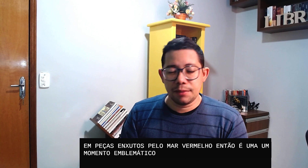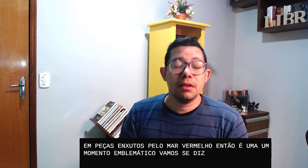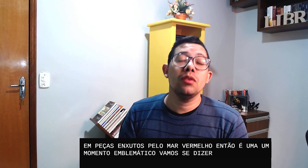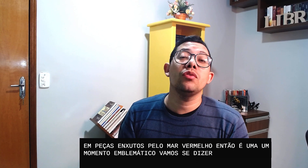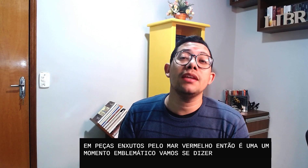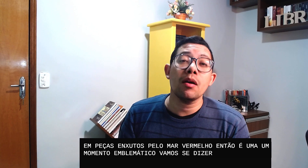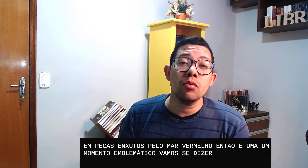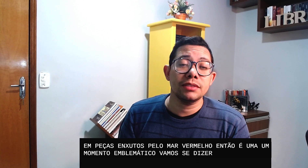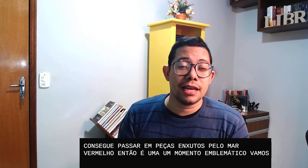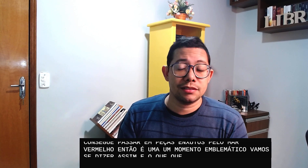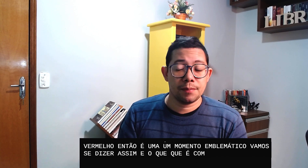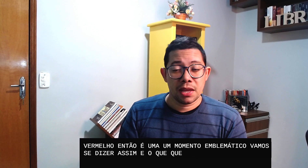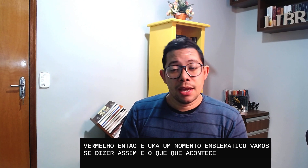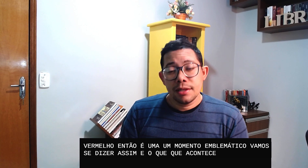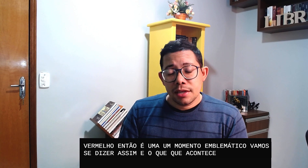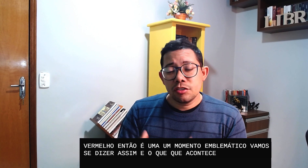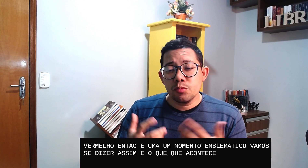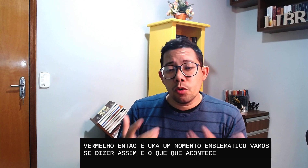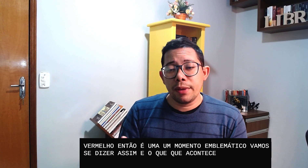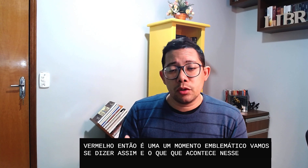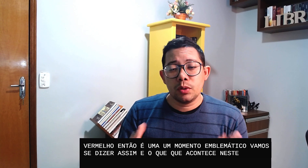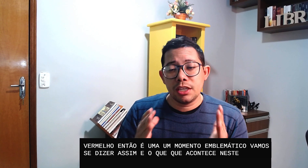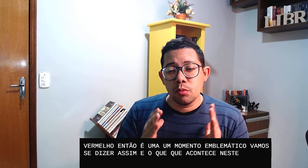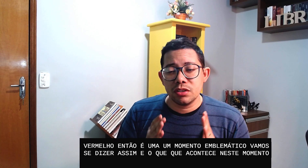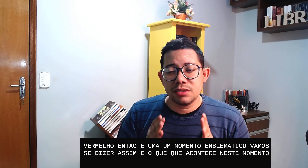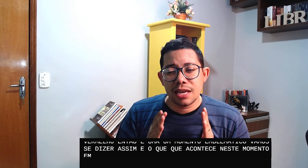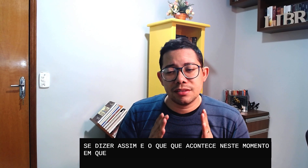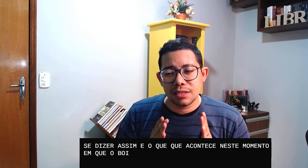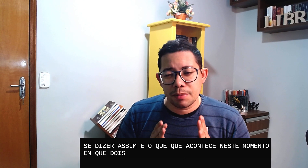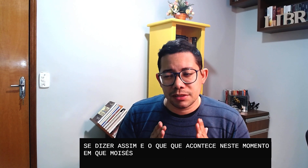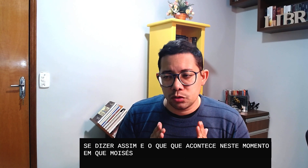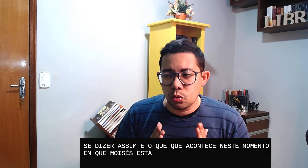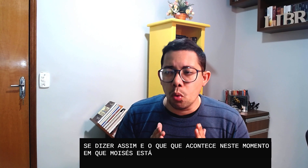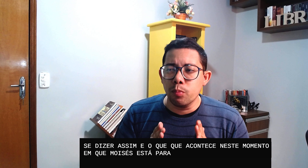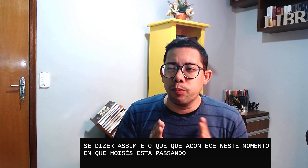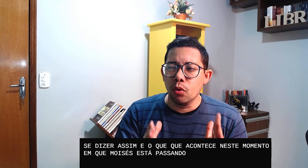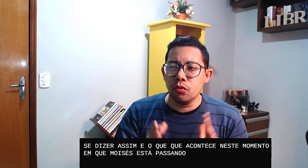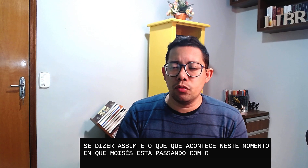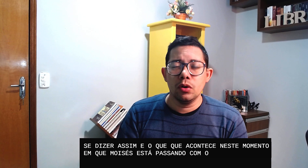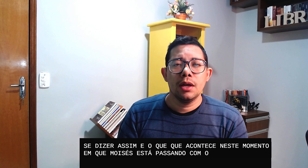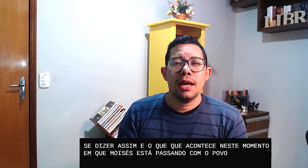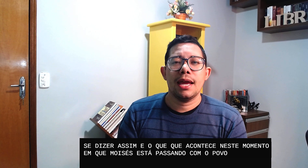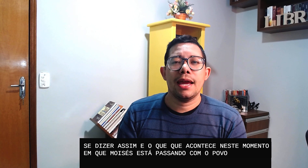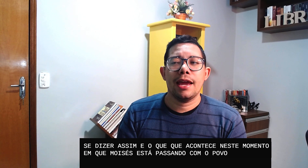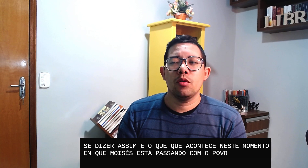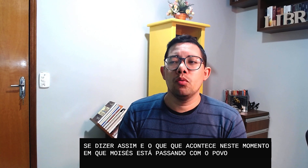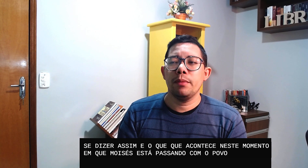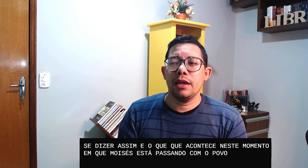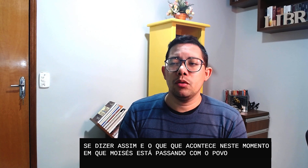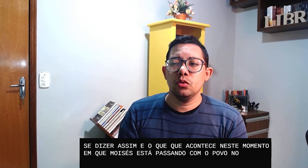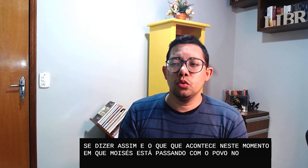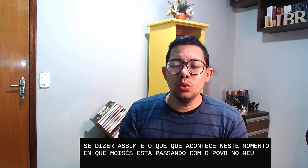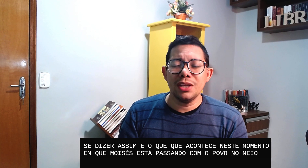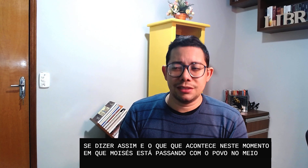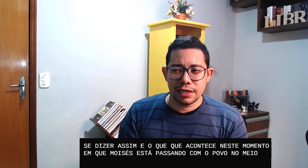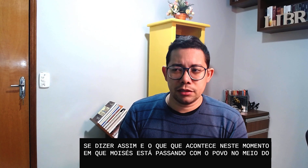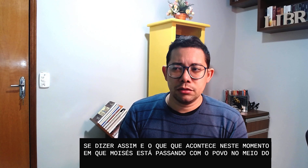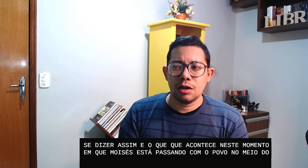E o que que acontece? Neste momento em que Moisés está passando com o povo no meio do deserto, tá? O